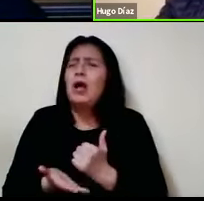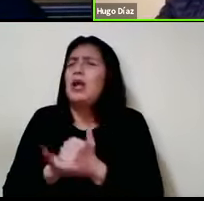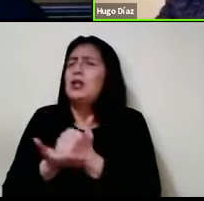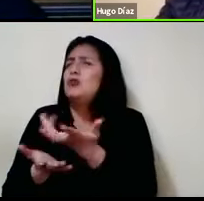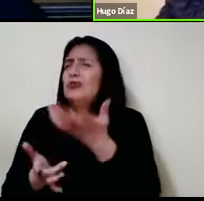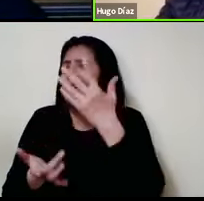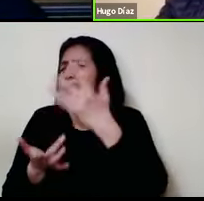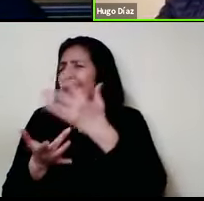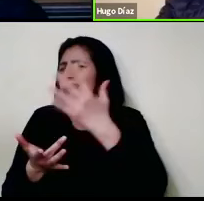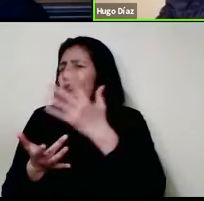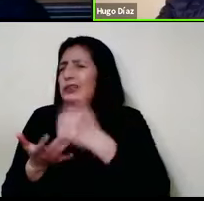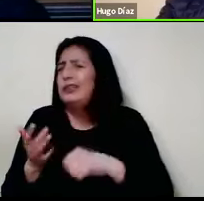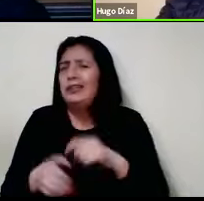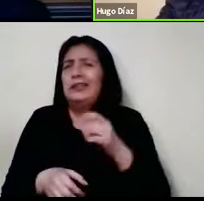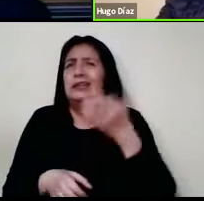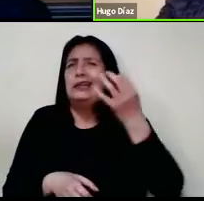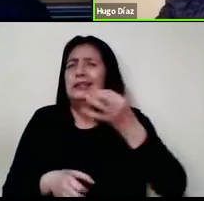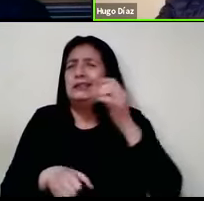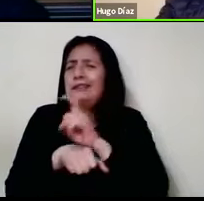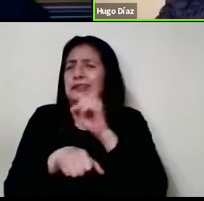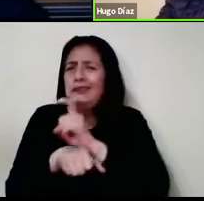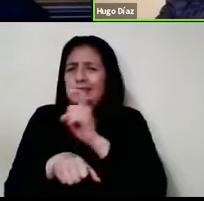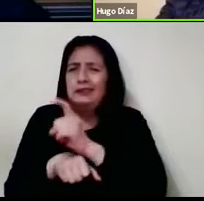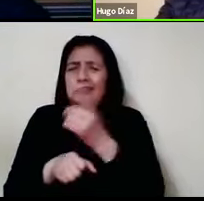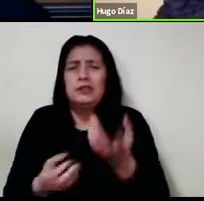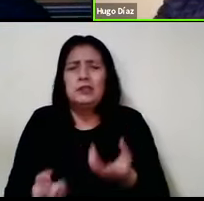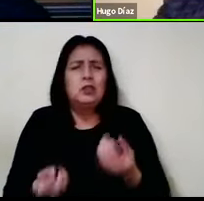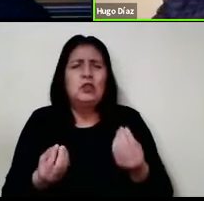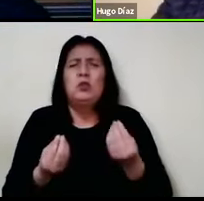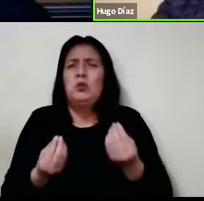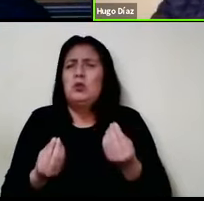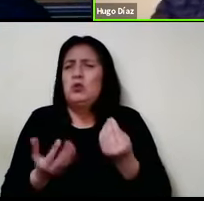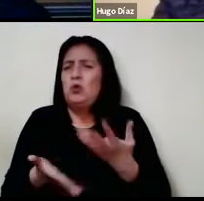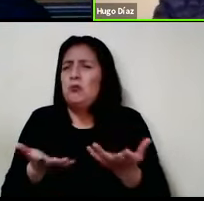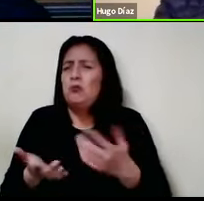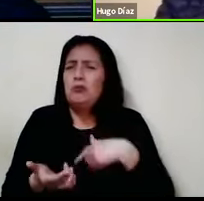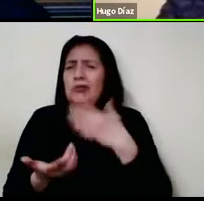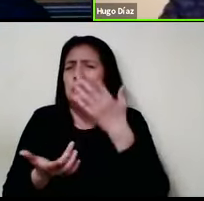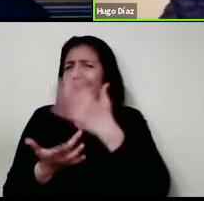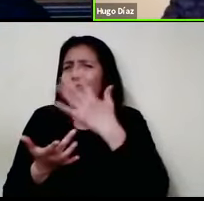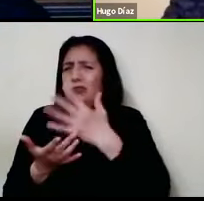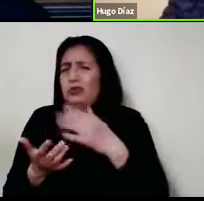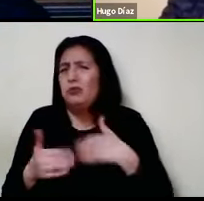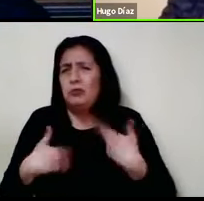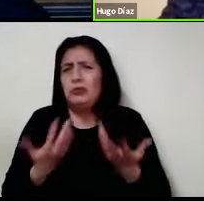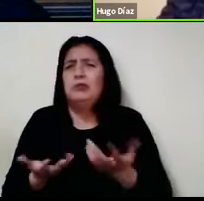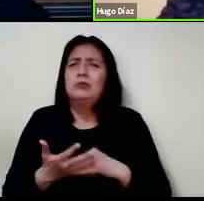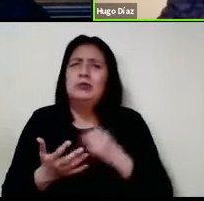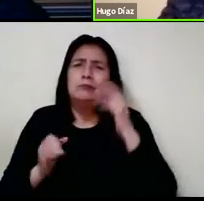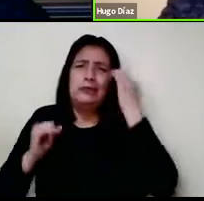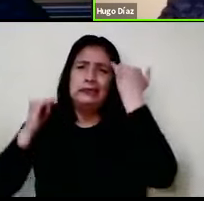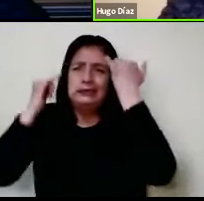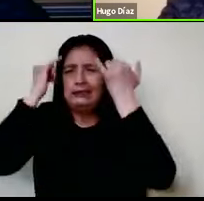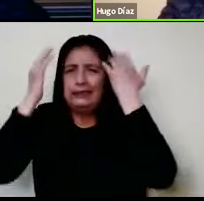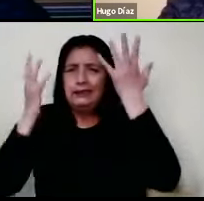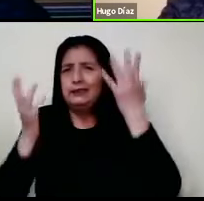la calidad de la enseñanza? ¿Y cómo a través de las tecnologías podríamos ser más creativos?